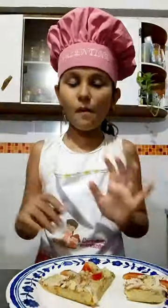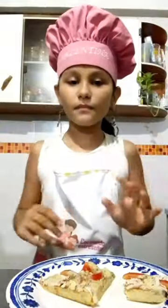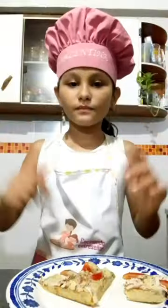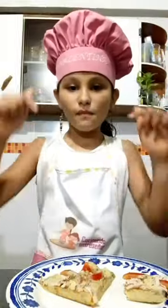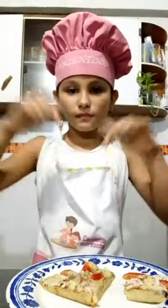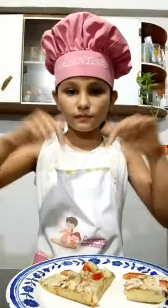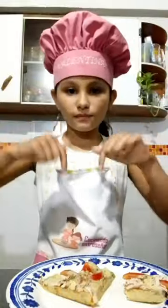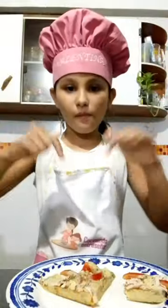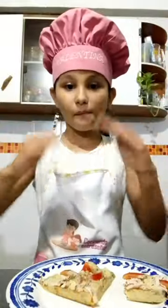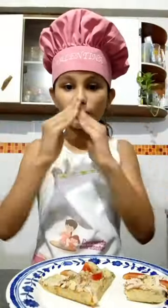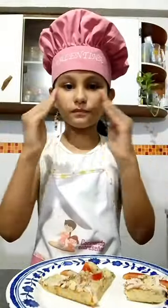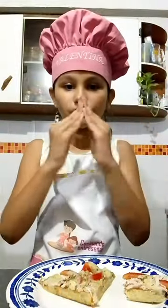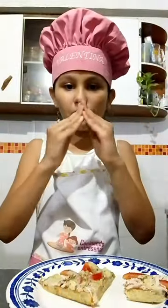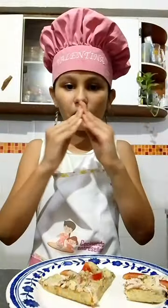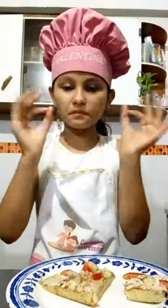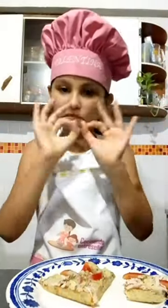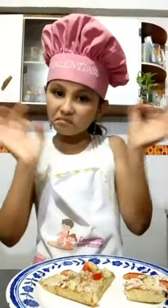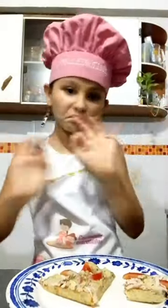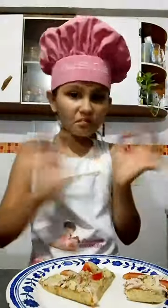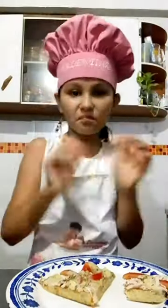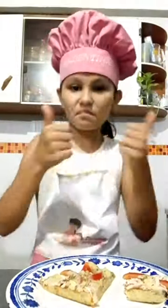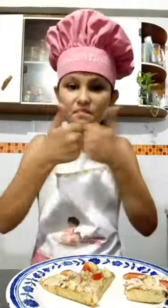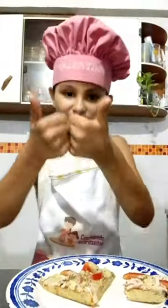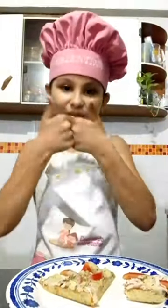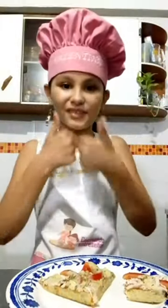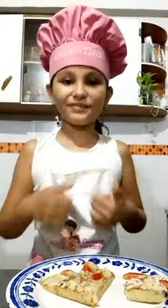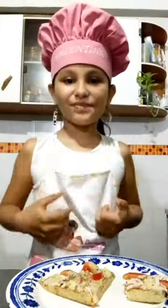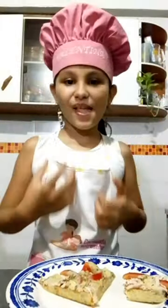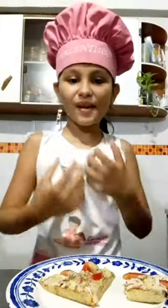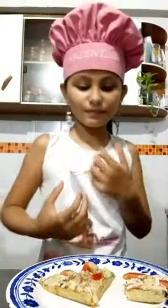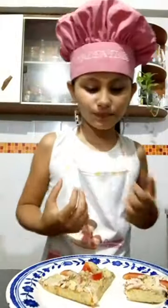Háganla en la casa, que sabe muy rico.